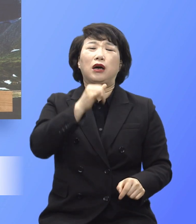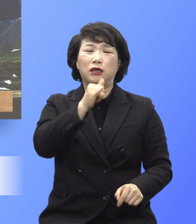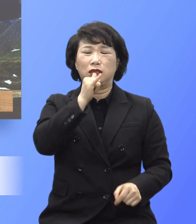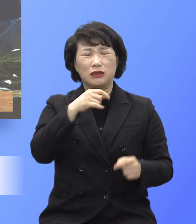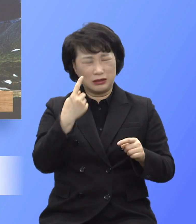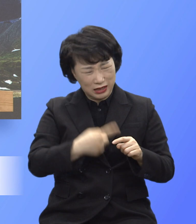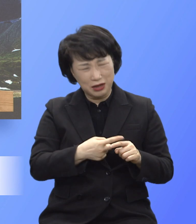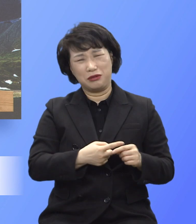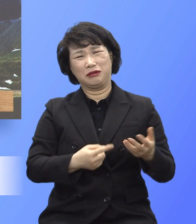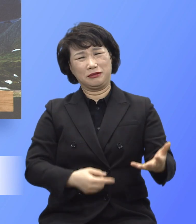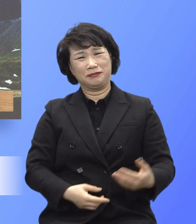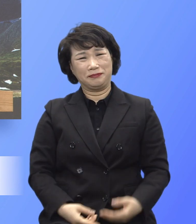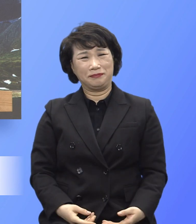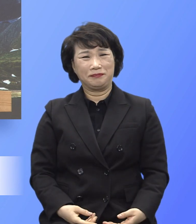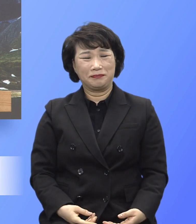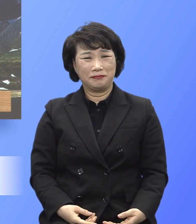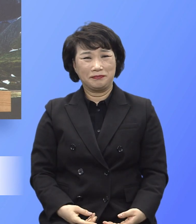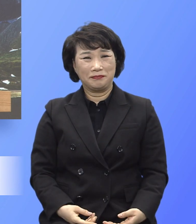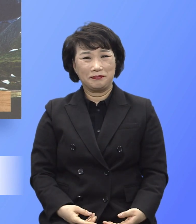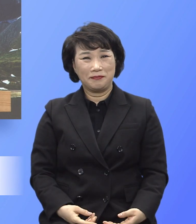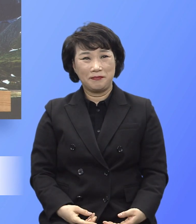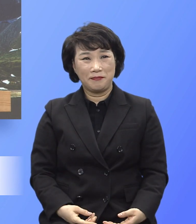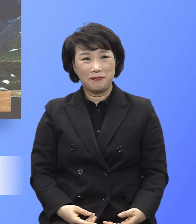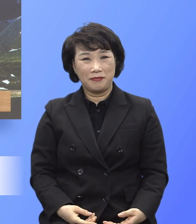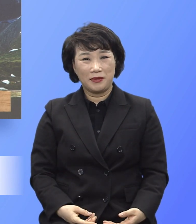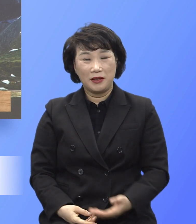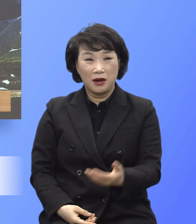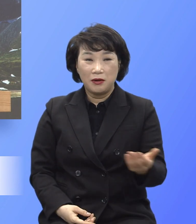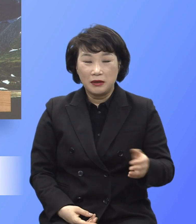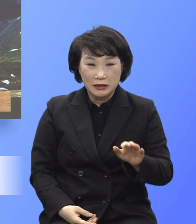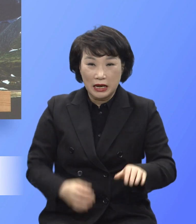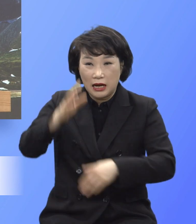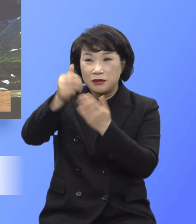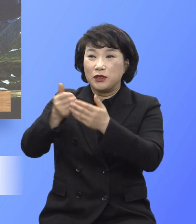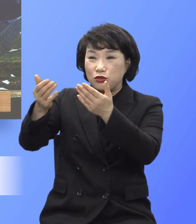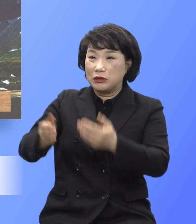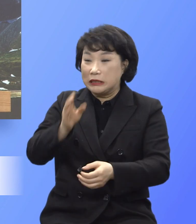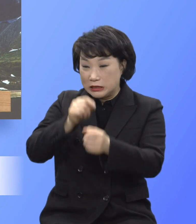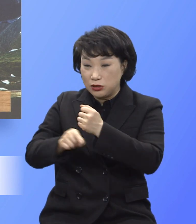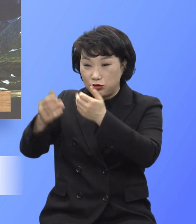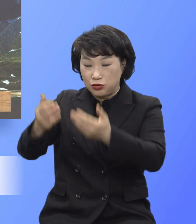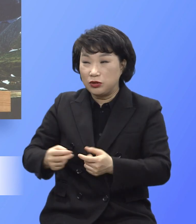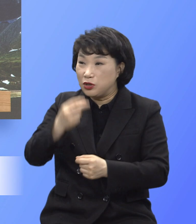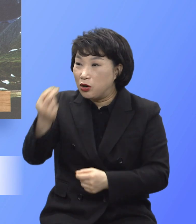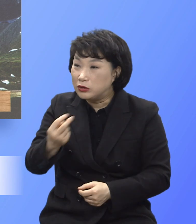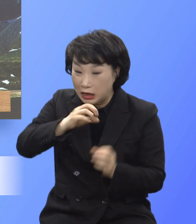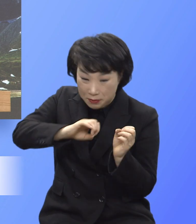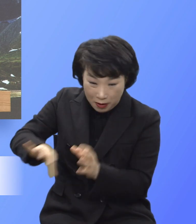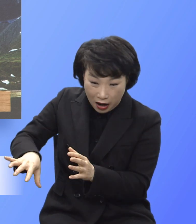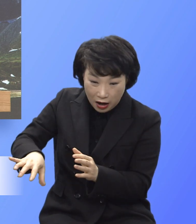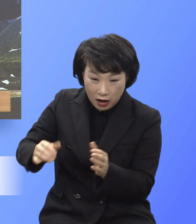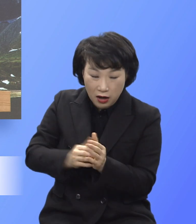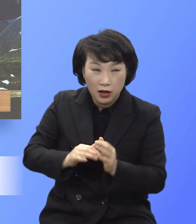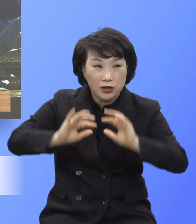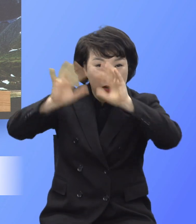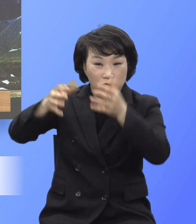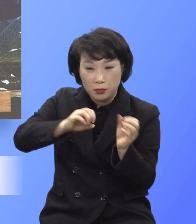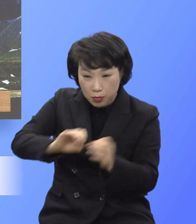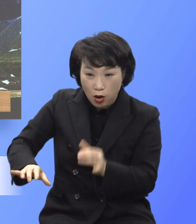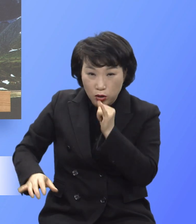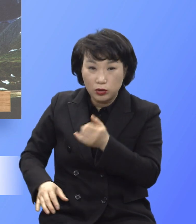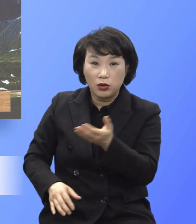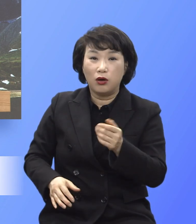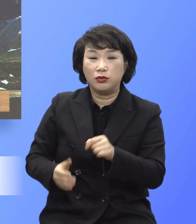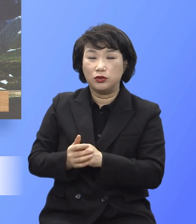이상자와 다를 바가 뭐 있느냐 말이요. 하나님이 주신 진리를 주신 영생을 내던지고 천국도